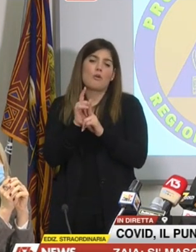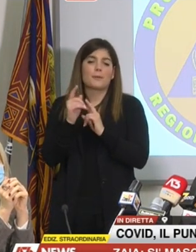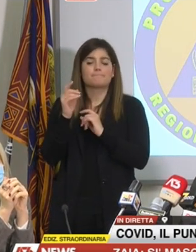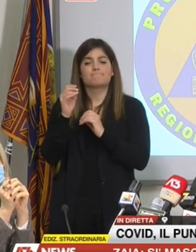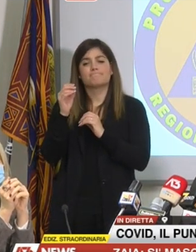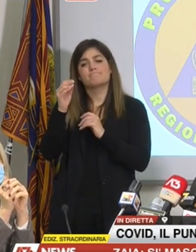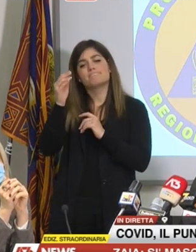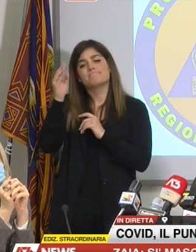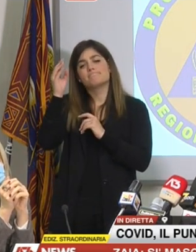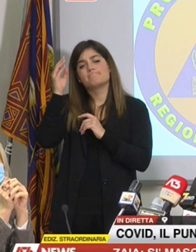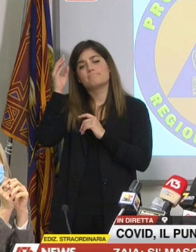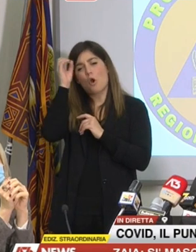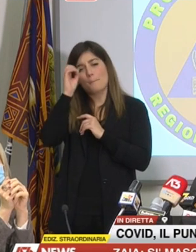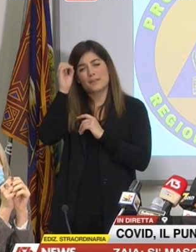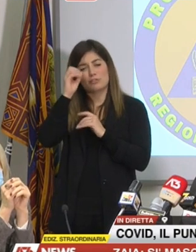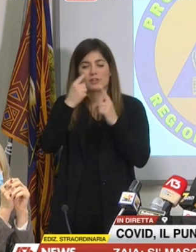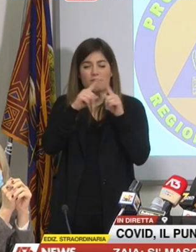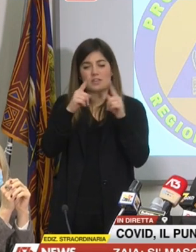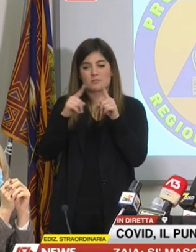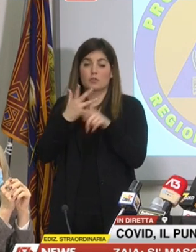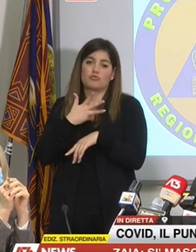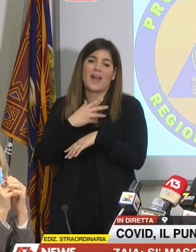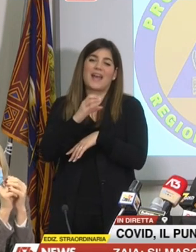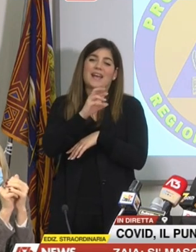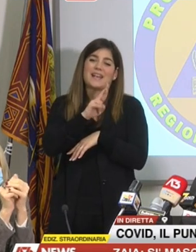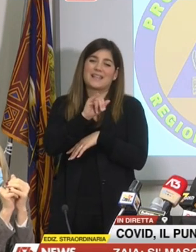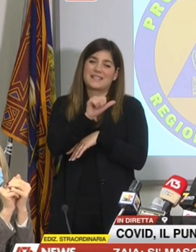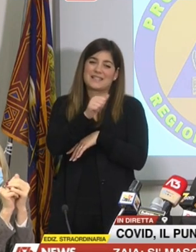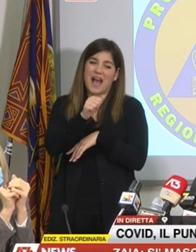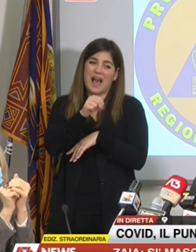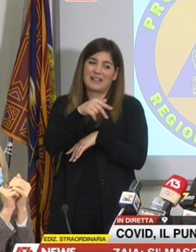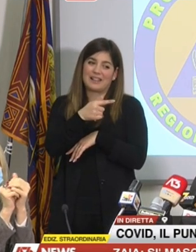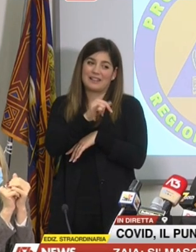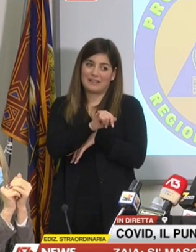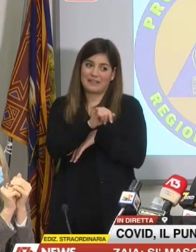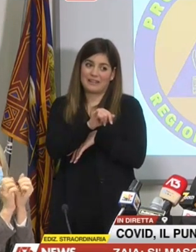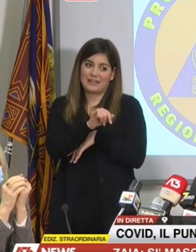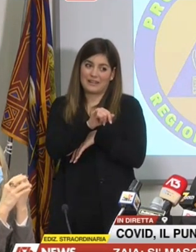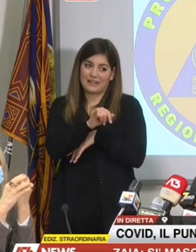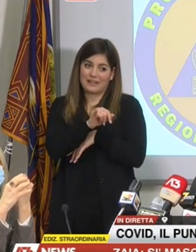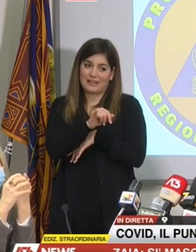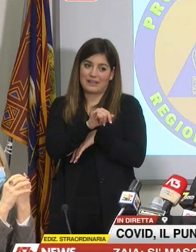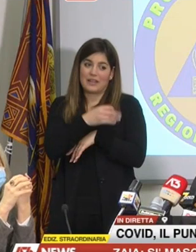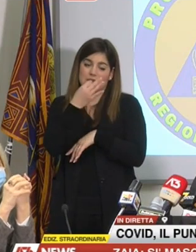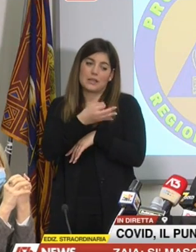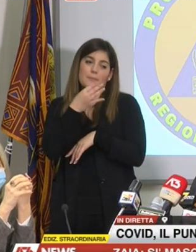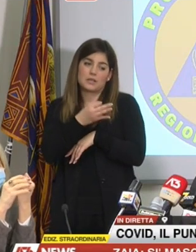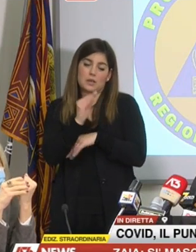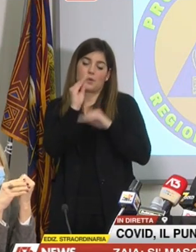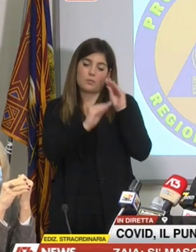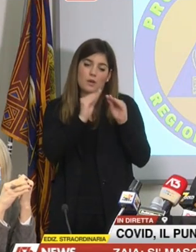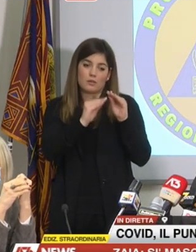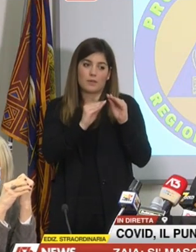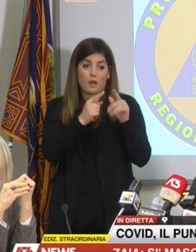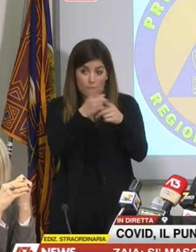di autorevoli, Crisanti, che ovviamente ormai viene interpellato da voi? No, dal Corriere della Sera, per